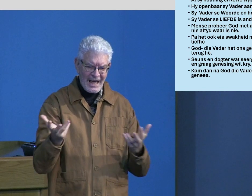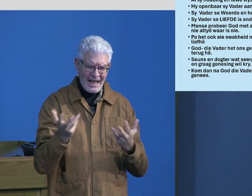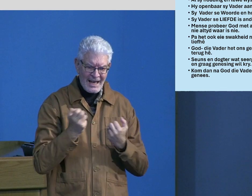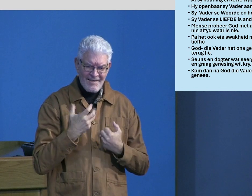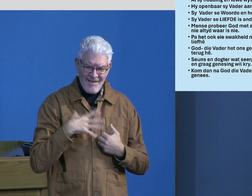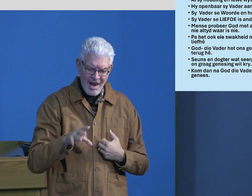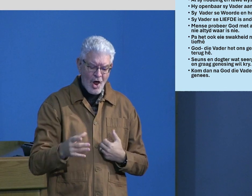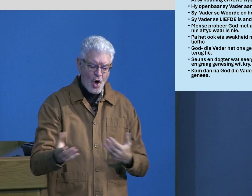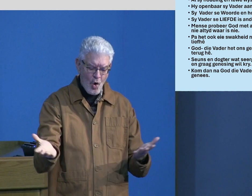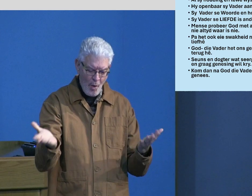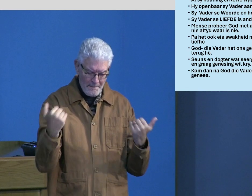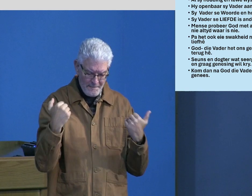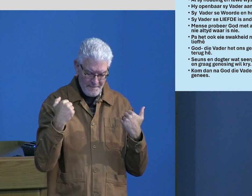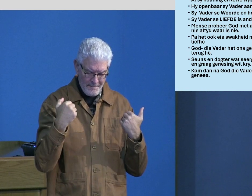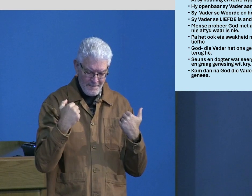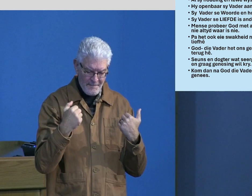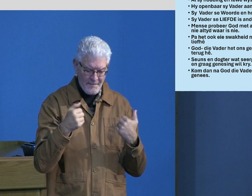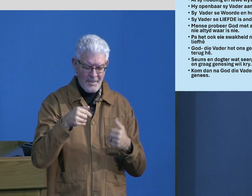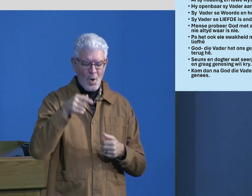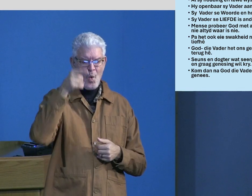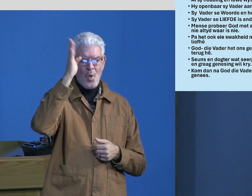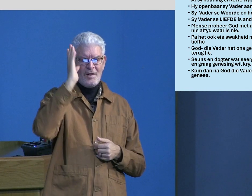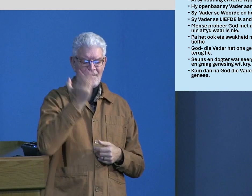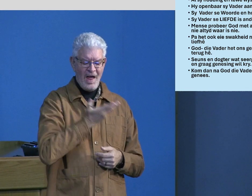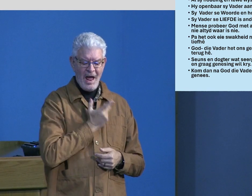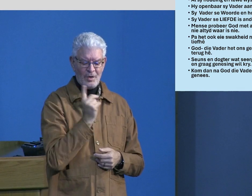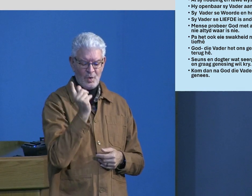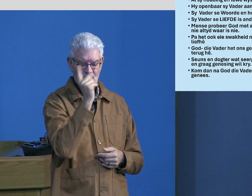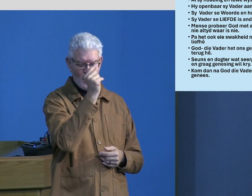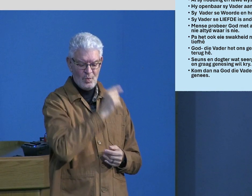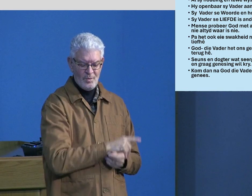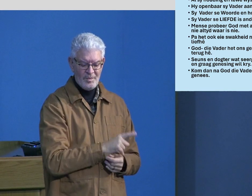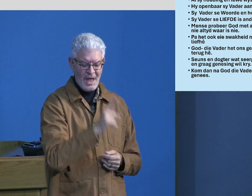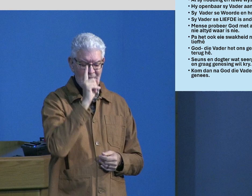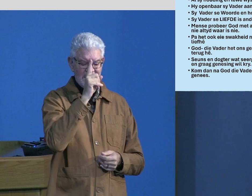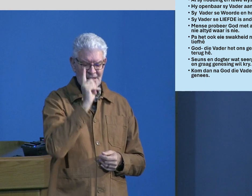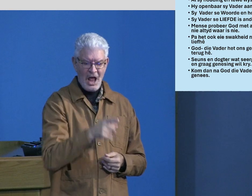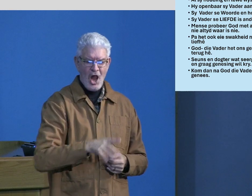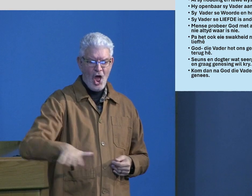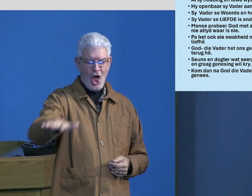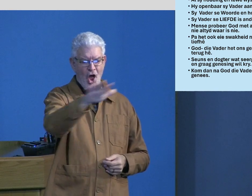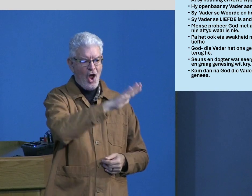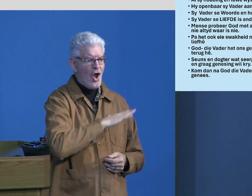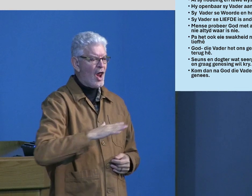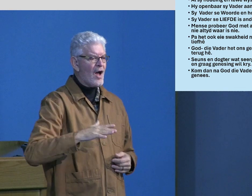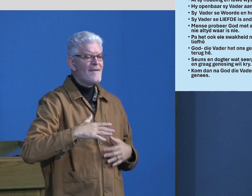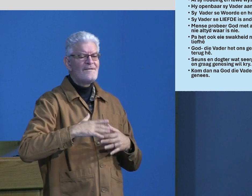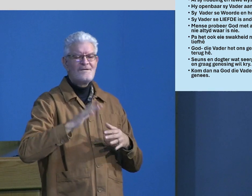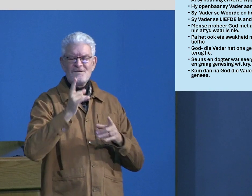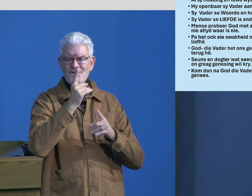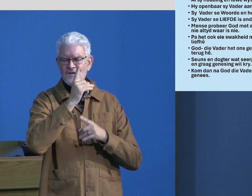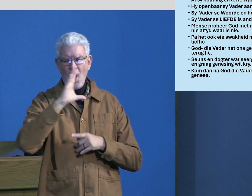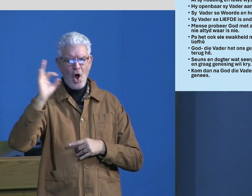wil graag ook genesing kry. En die God die Vader, gaan na God die Vader toe, en hy sal vir